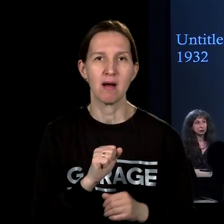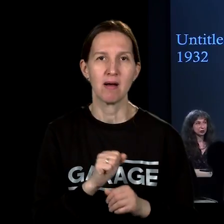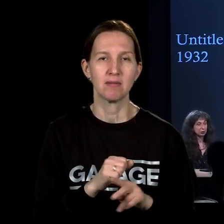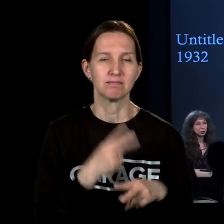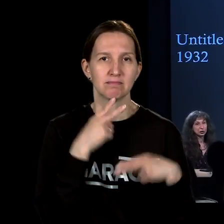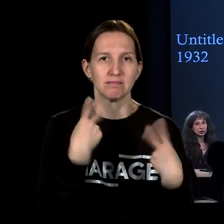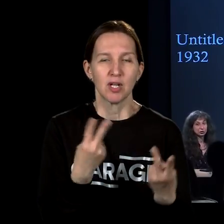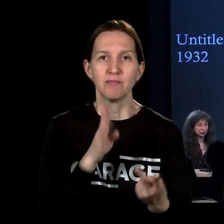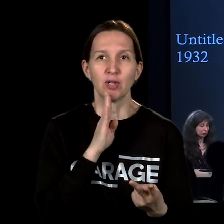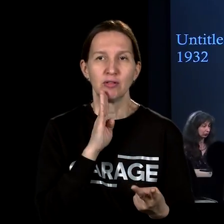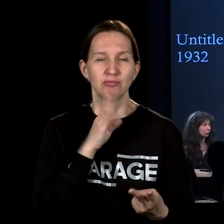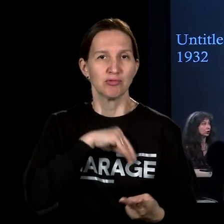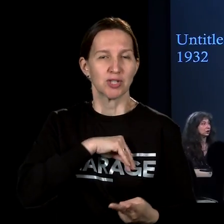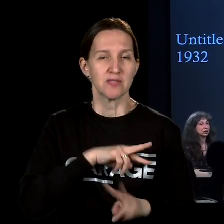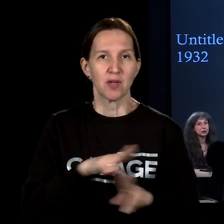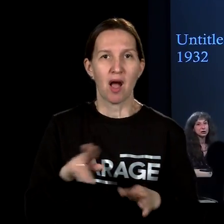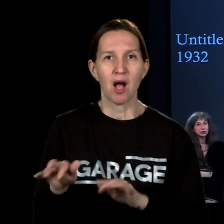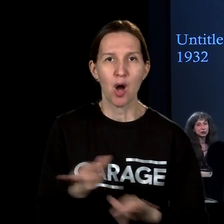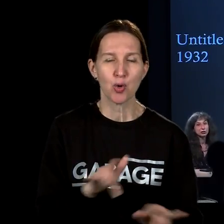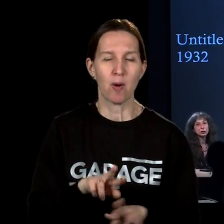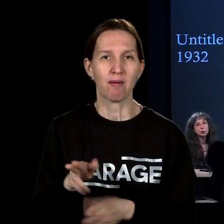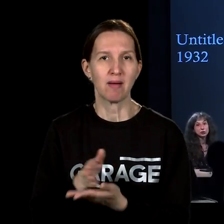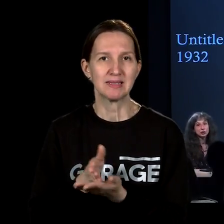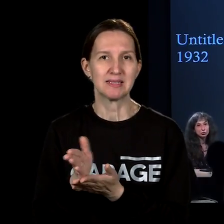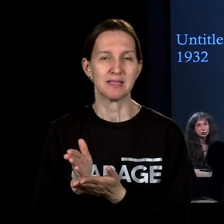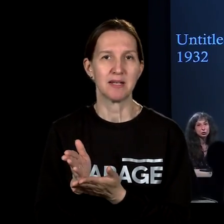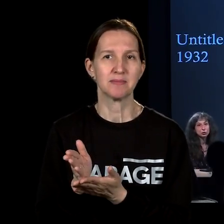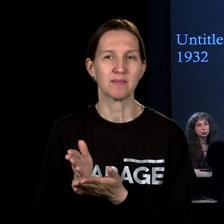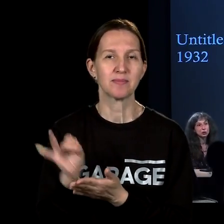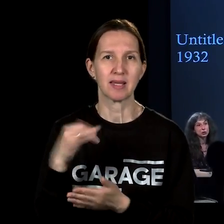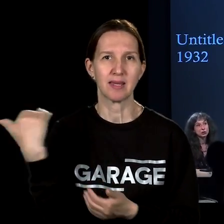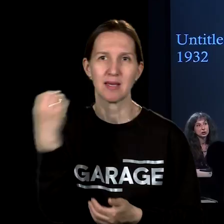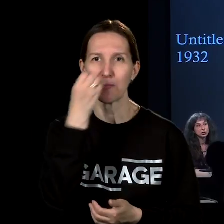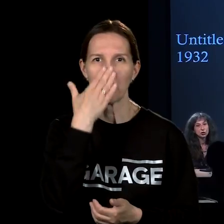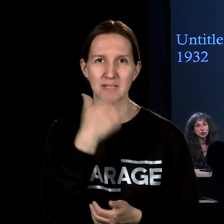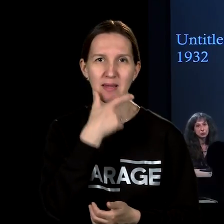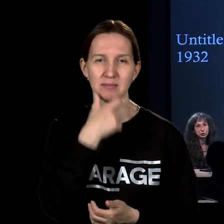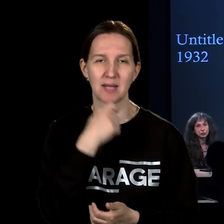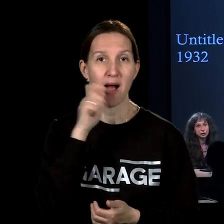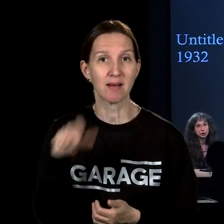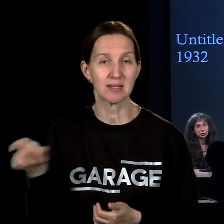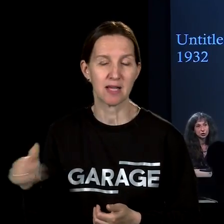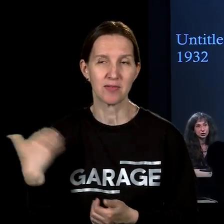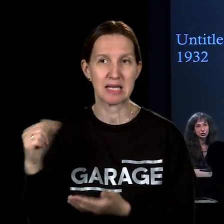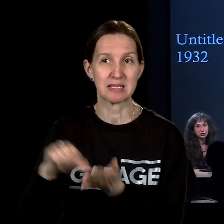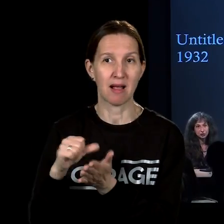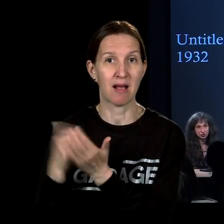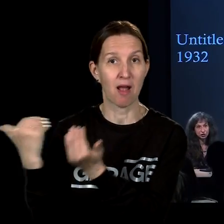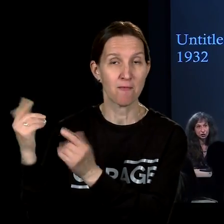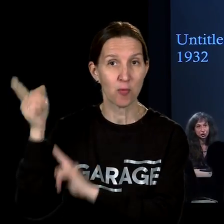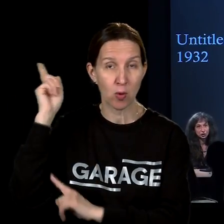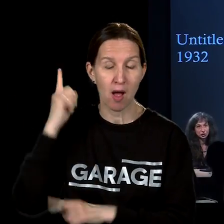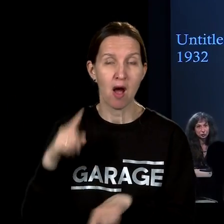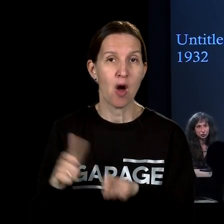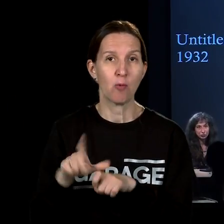и вот эти японские красавицы с японских гравюр у того же Тамара достаточно часто, вообще-то говоря, изображение